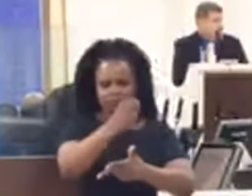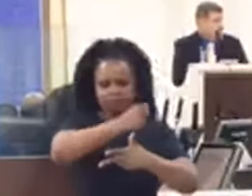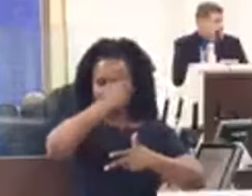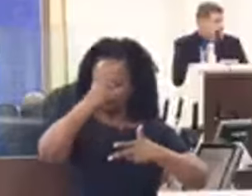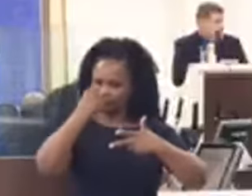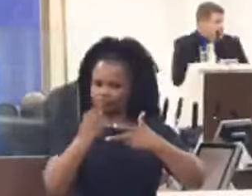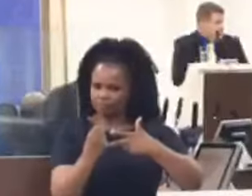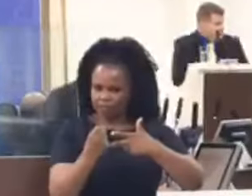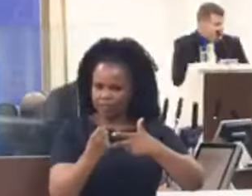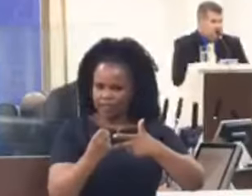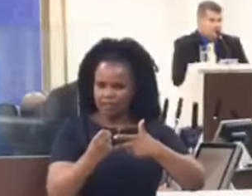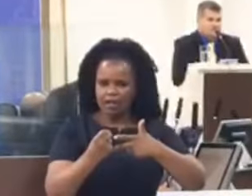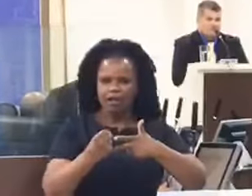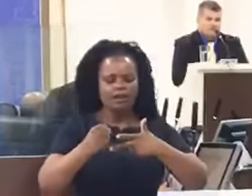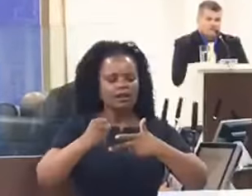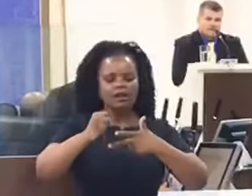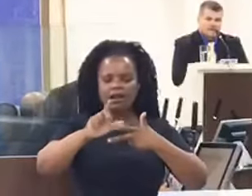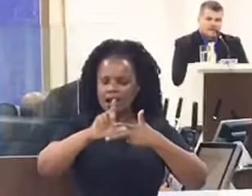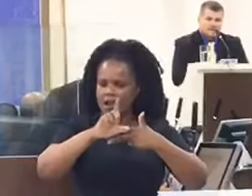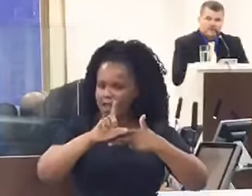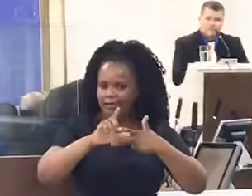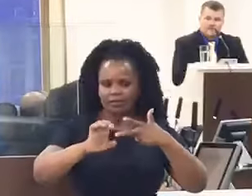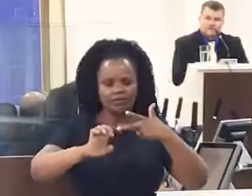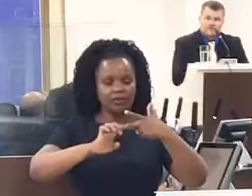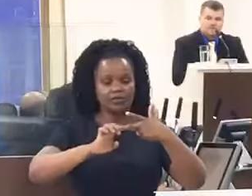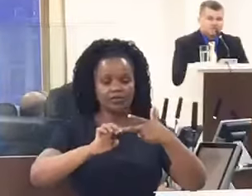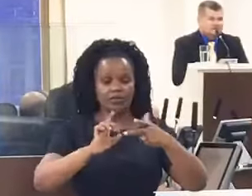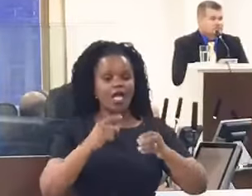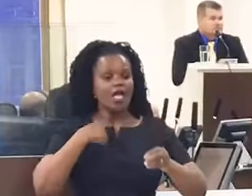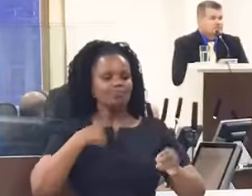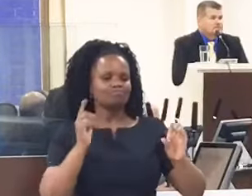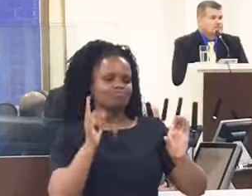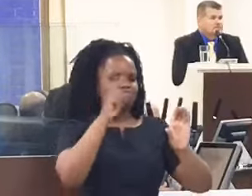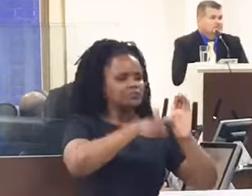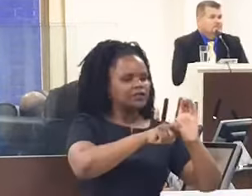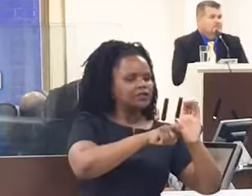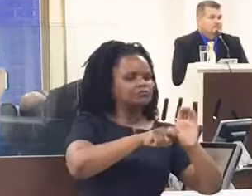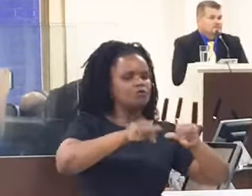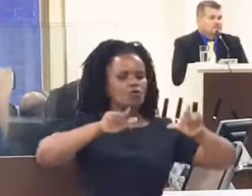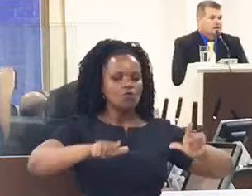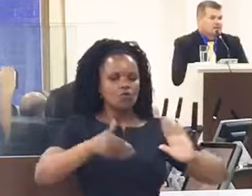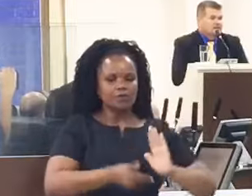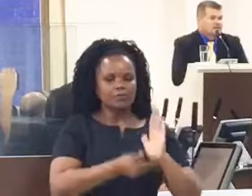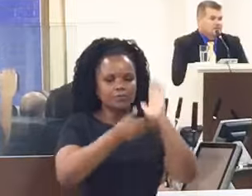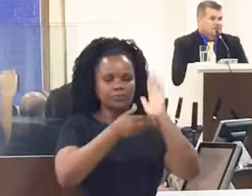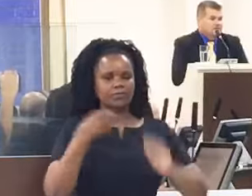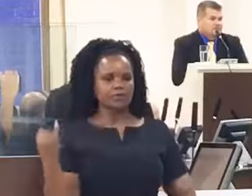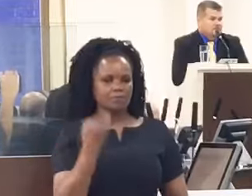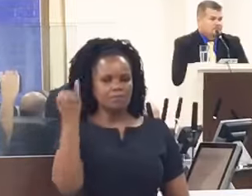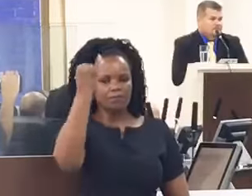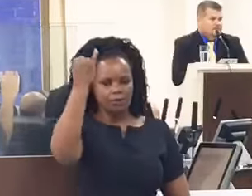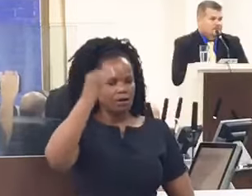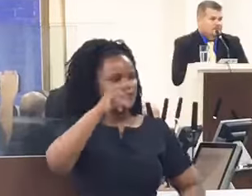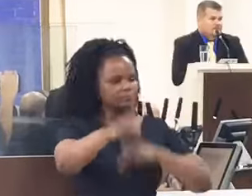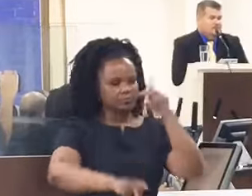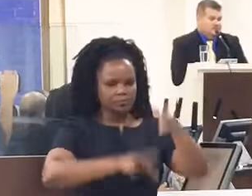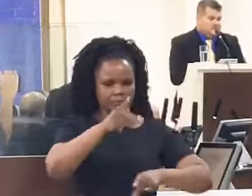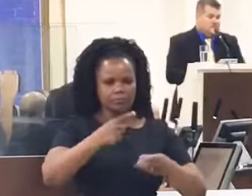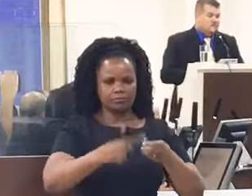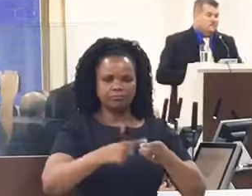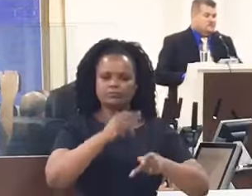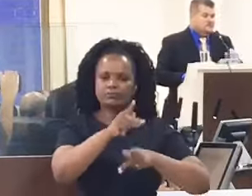sozinho. Eu dependo da Câmara para tirar os projetos de importância para a população de Paranaguá.